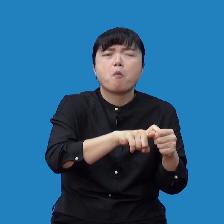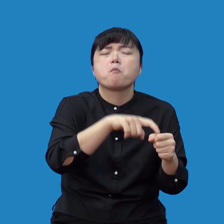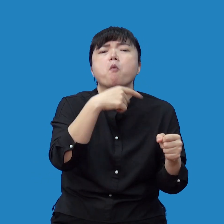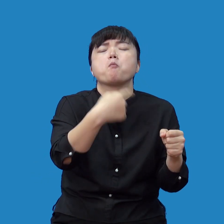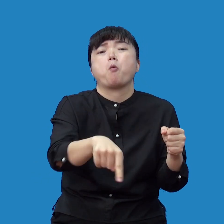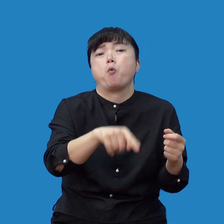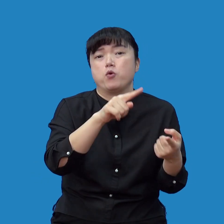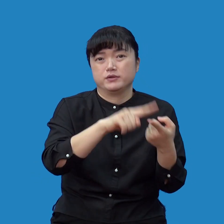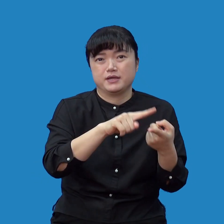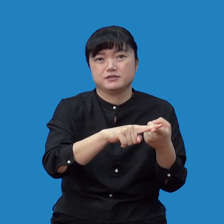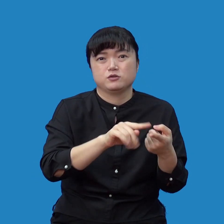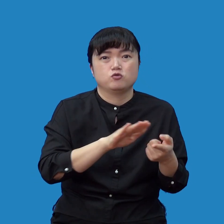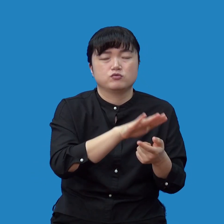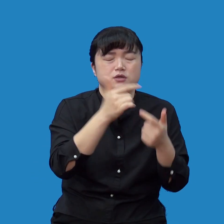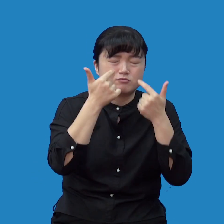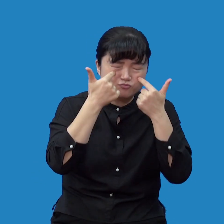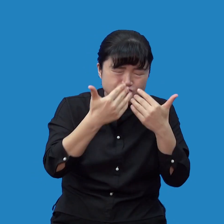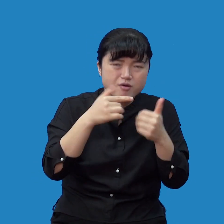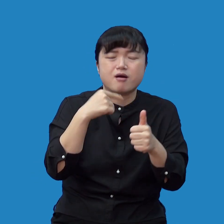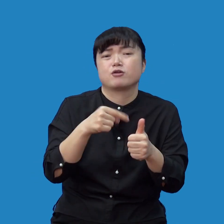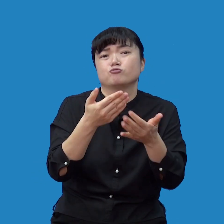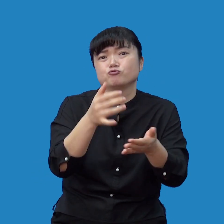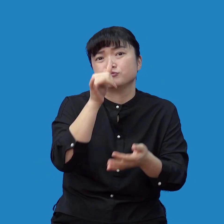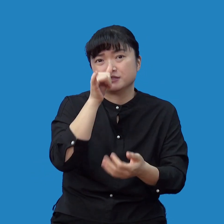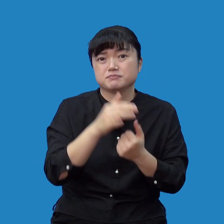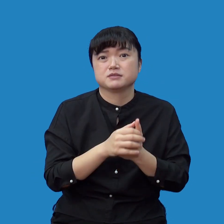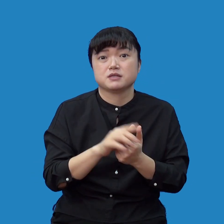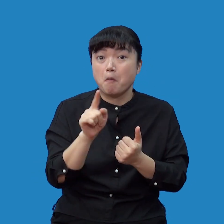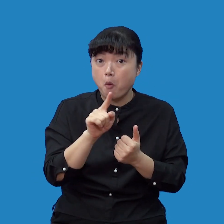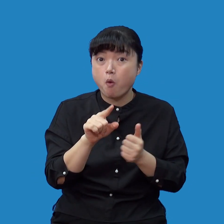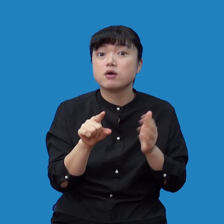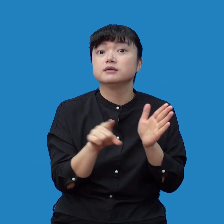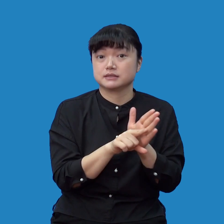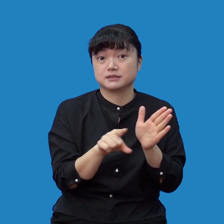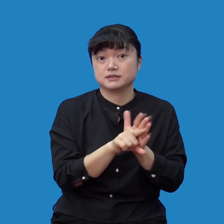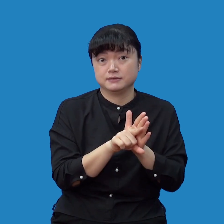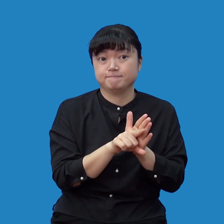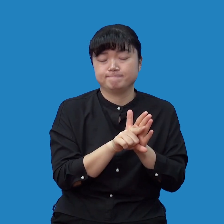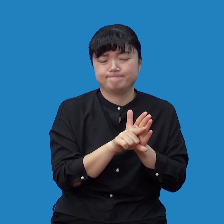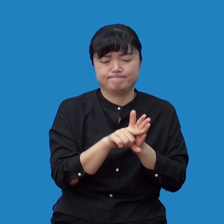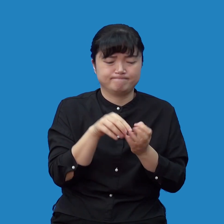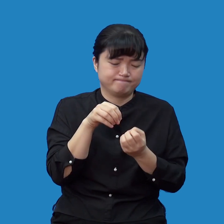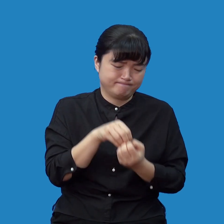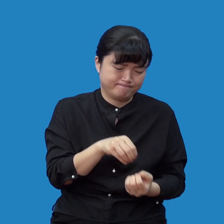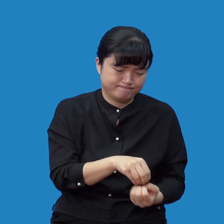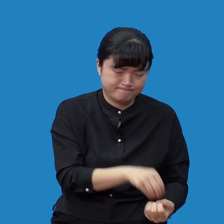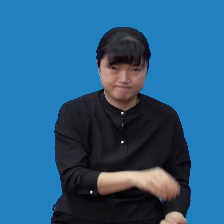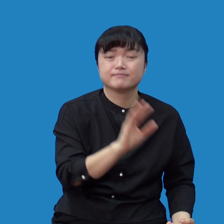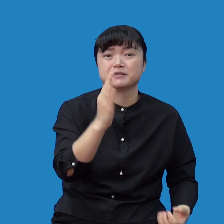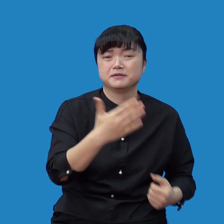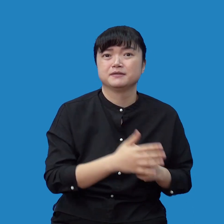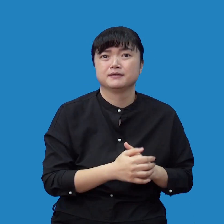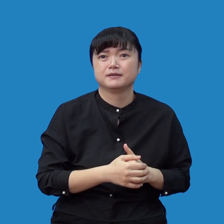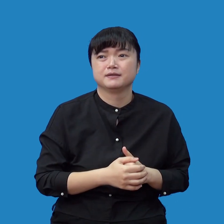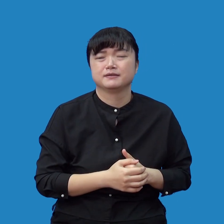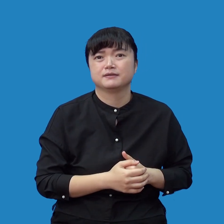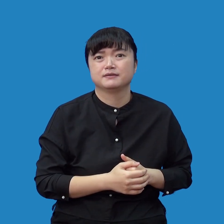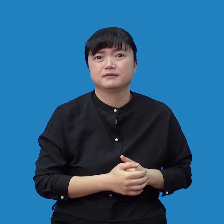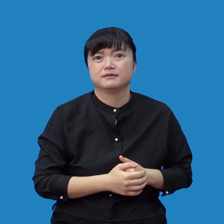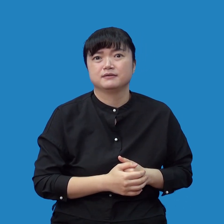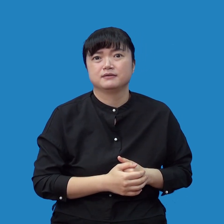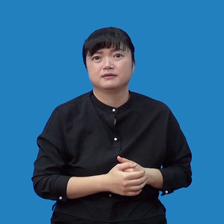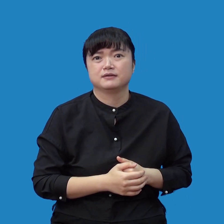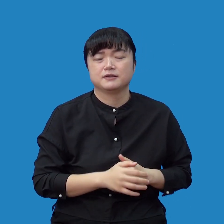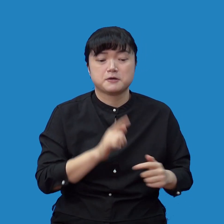무엇인가, 이것을 우리에게 분명하게 해주고 있는데 바로 신앙을 전승하는 것입니다. 자, 오늘 말씀을